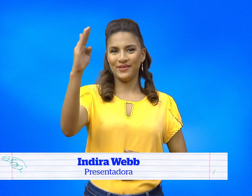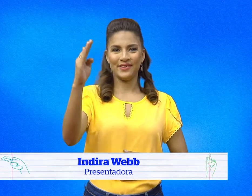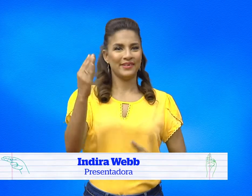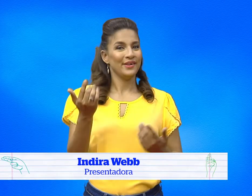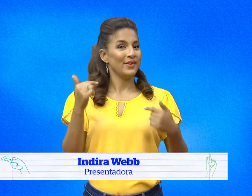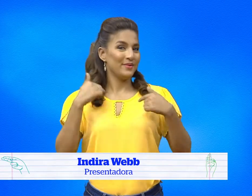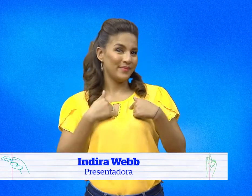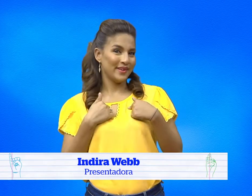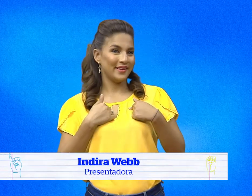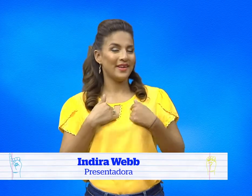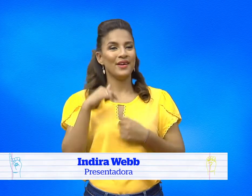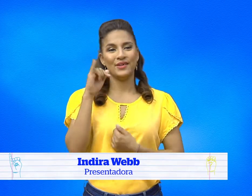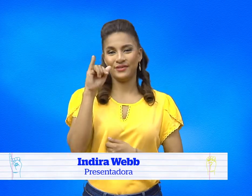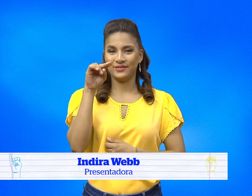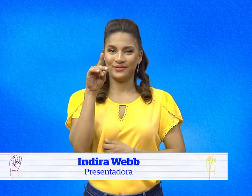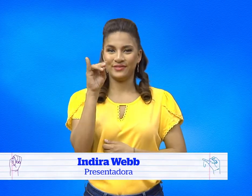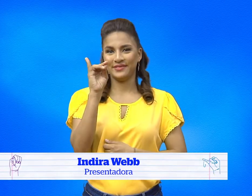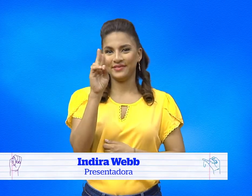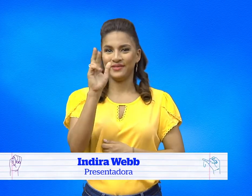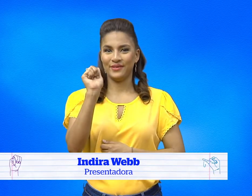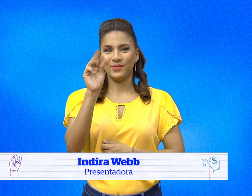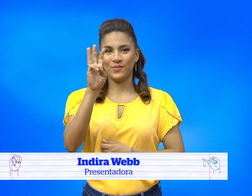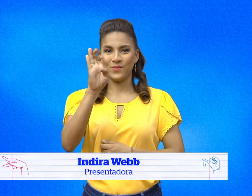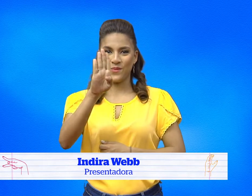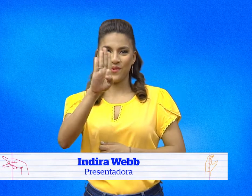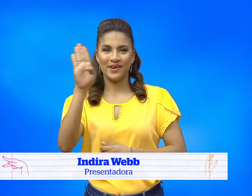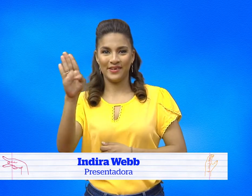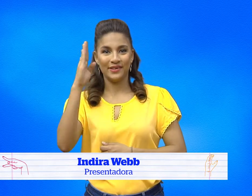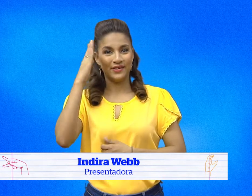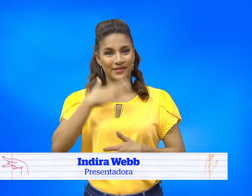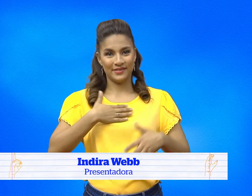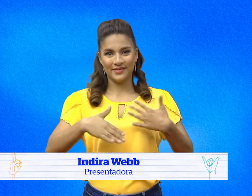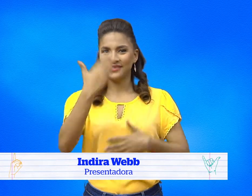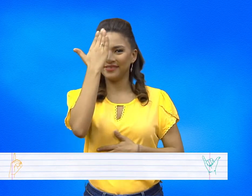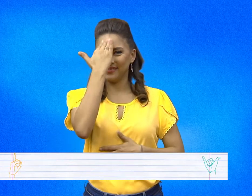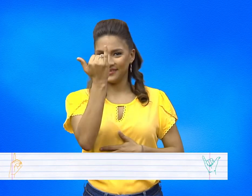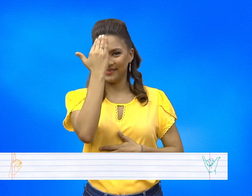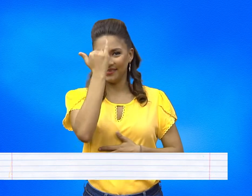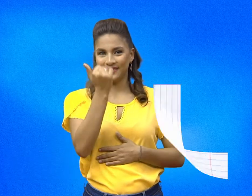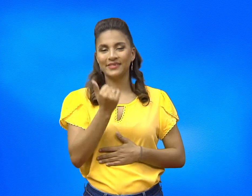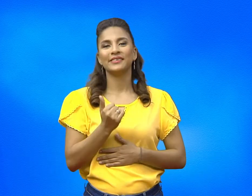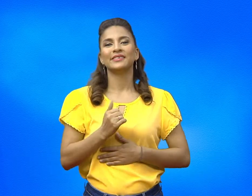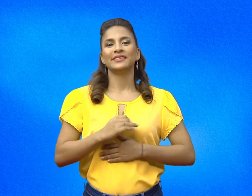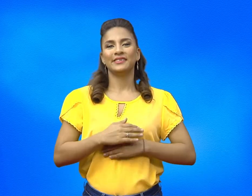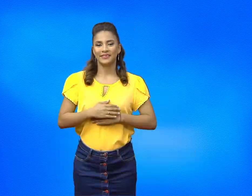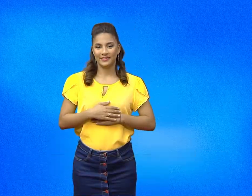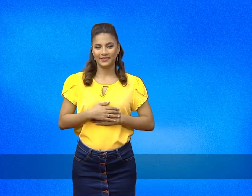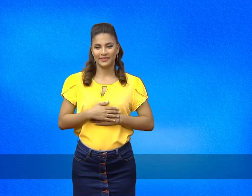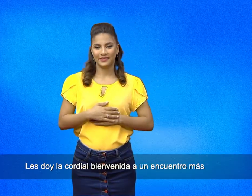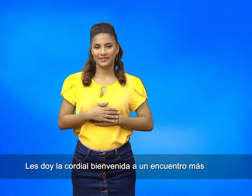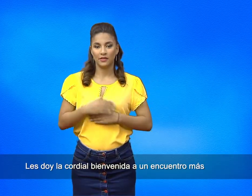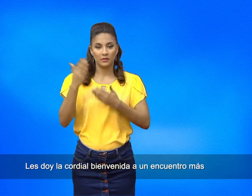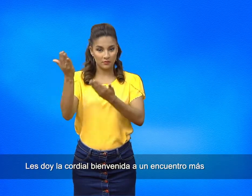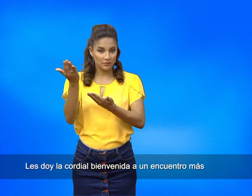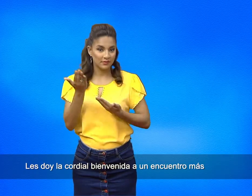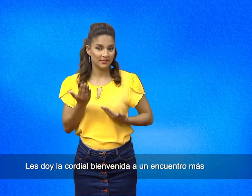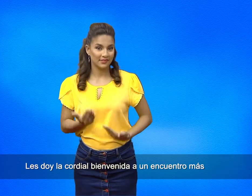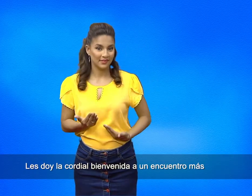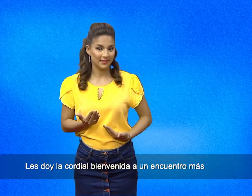hola yo soy indira web y esta es mi seña le estoy la cordial bienvenida